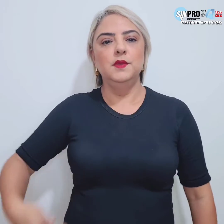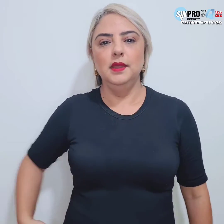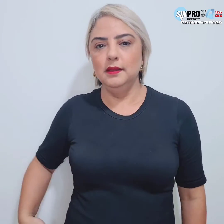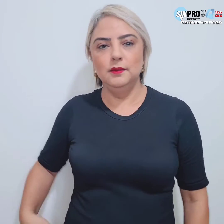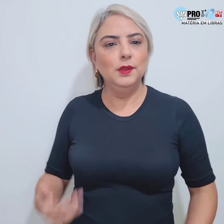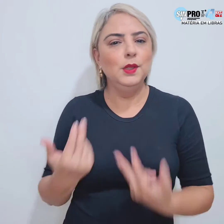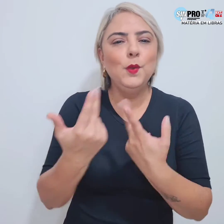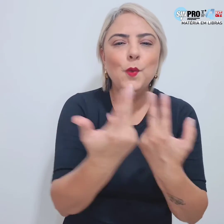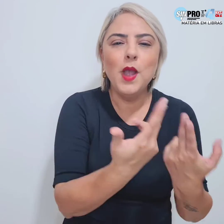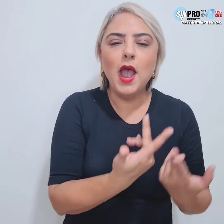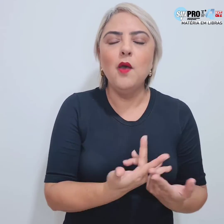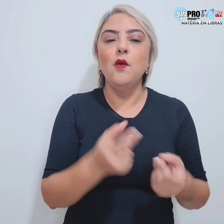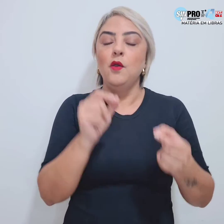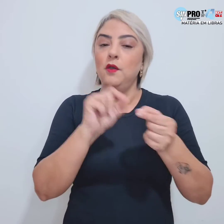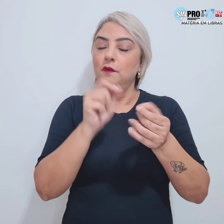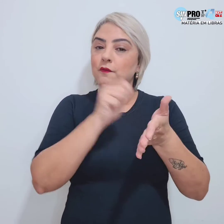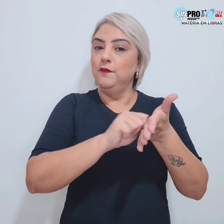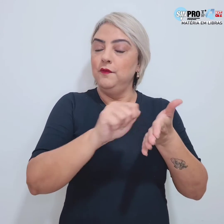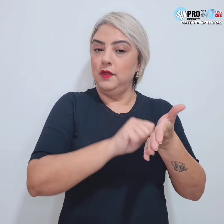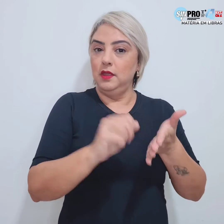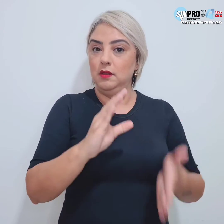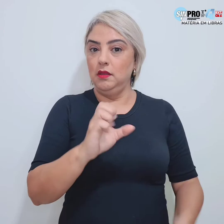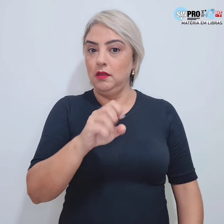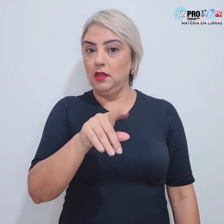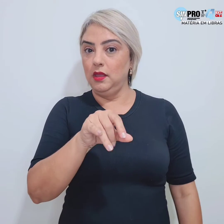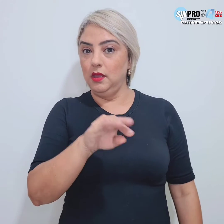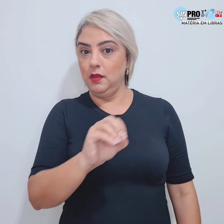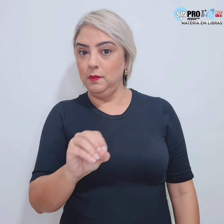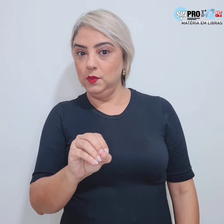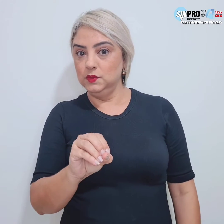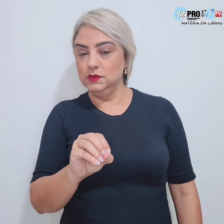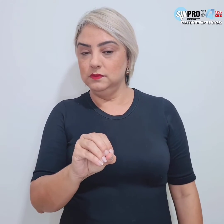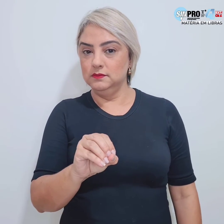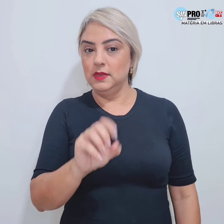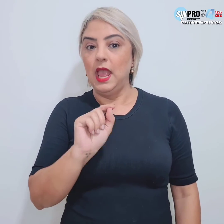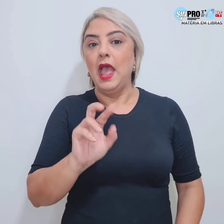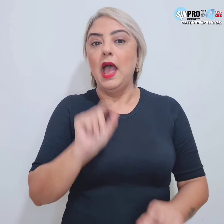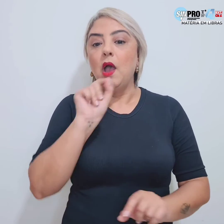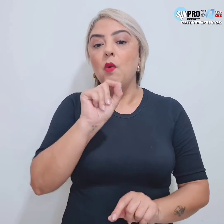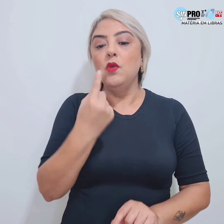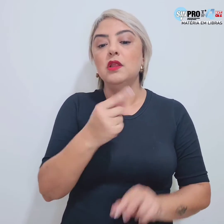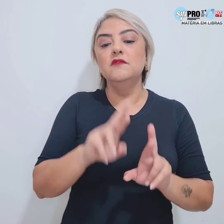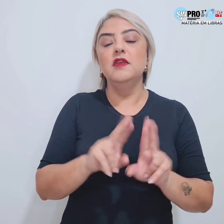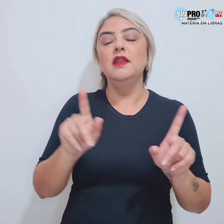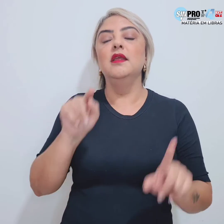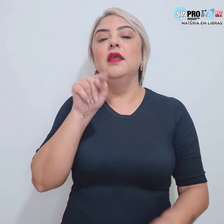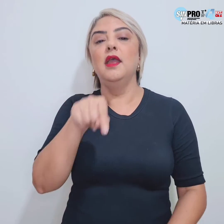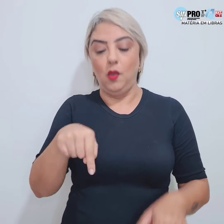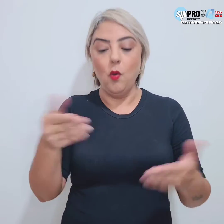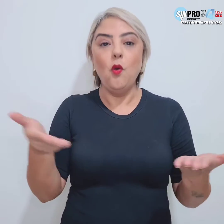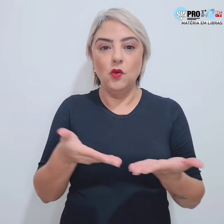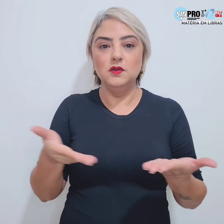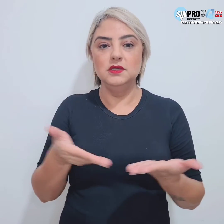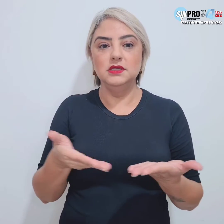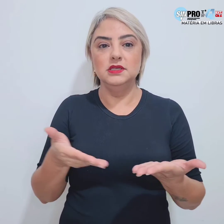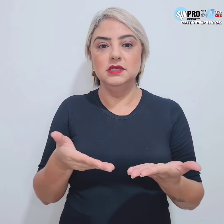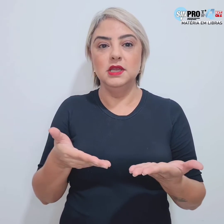redigido por Campos e Bulhões. A diferença é que, hoje, o cenário